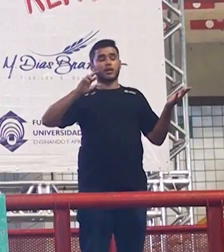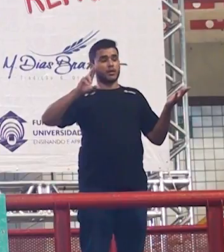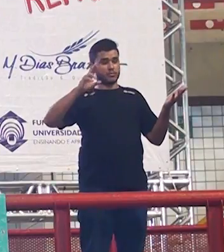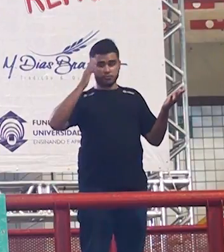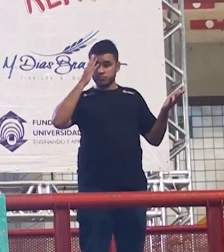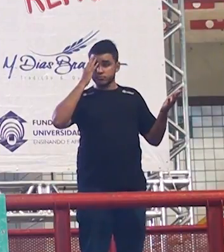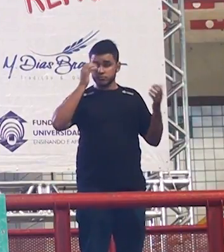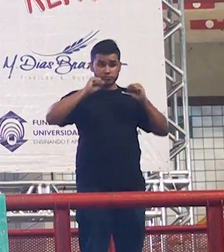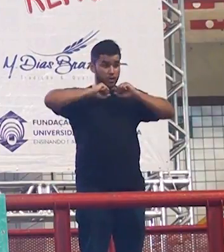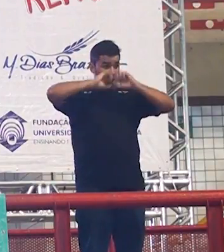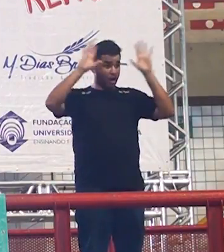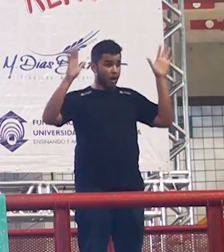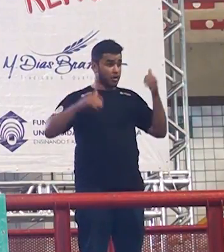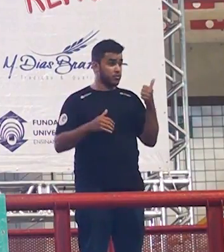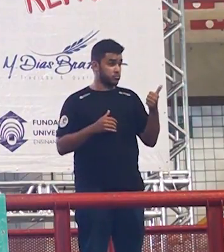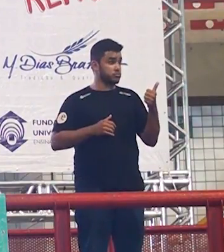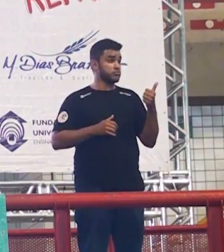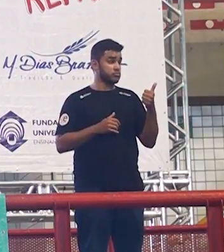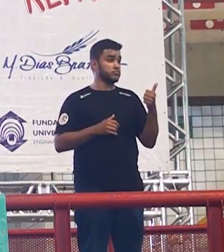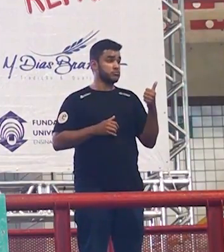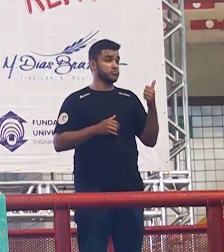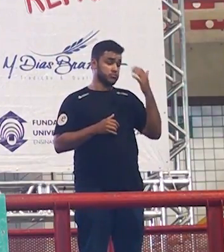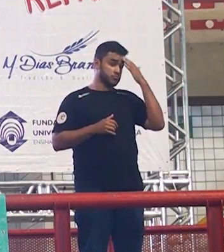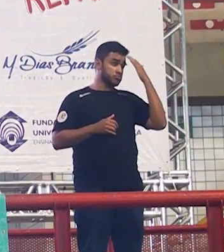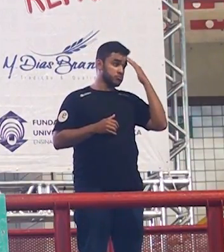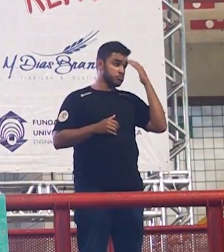nuclear, vantagens e desvantagens.